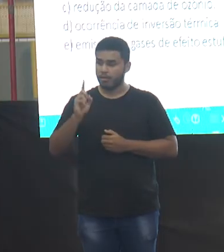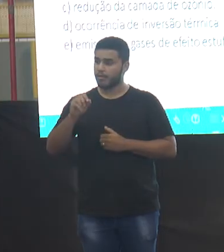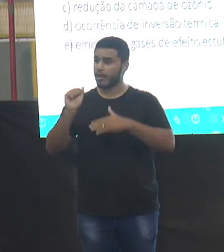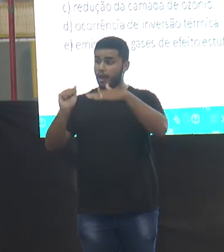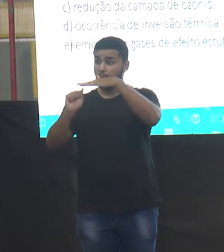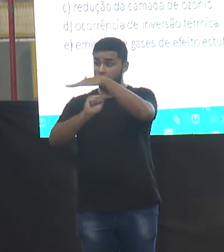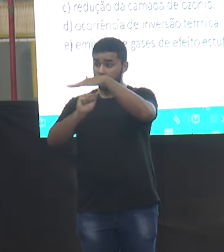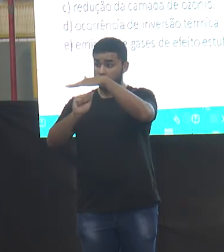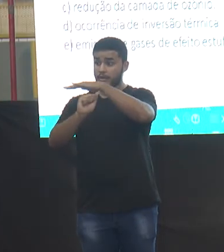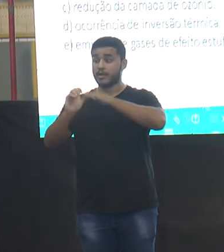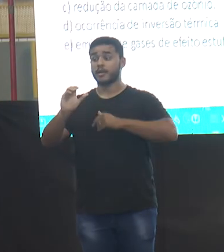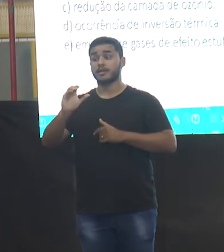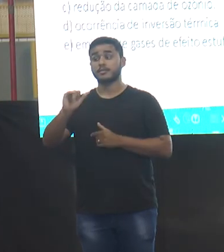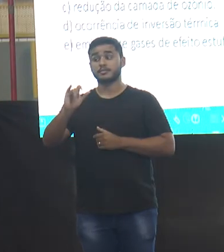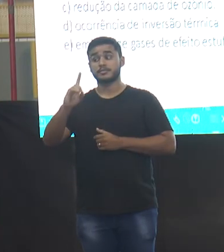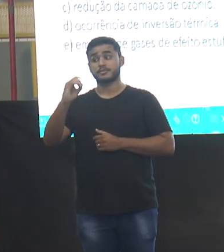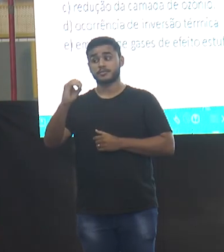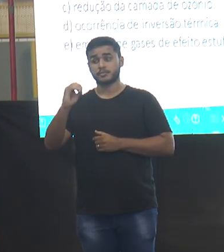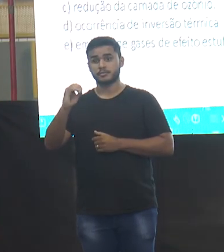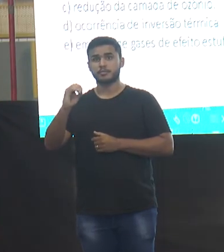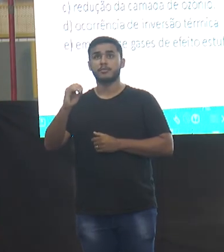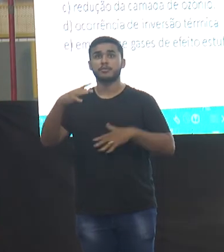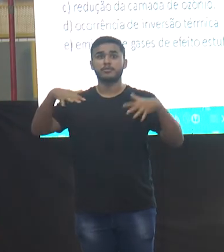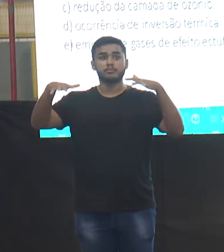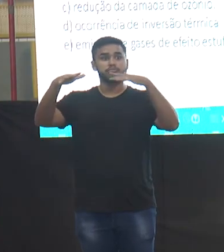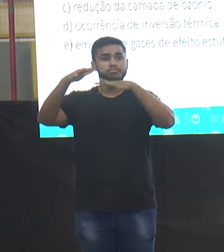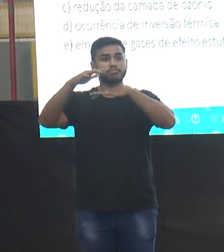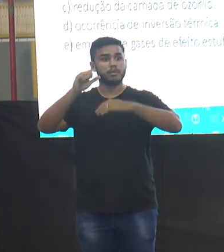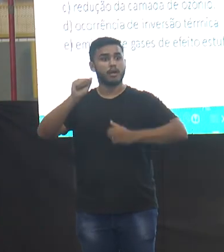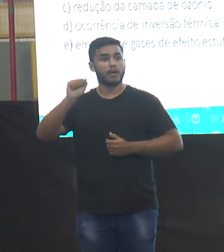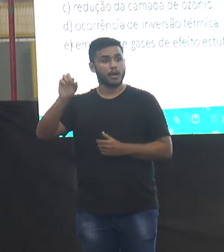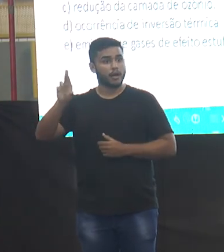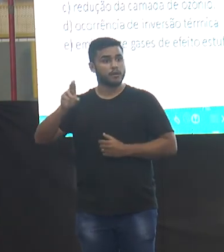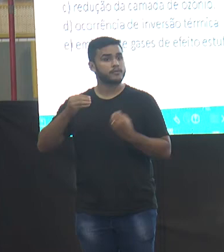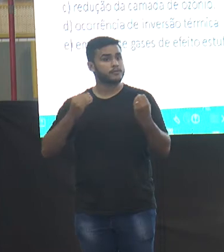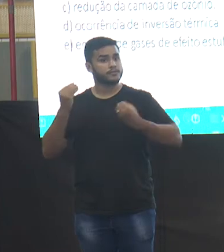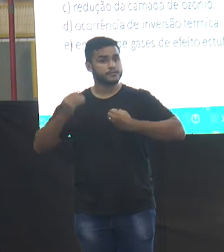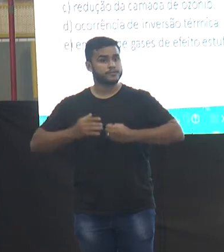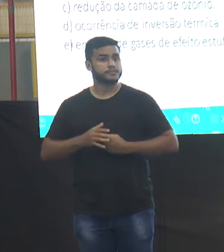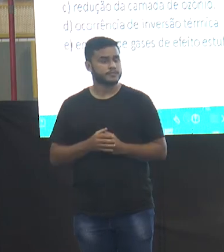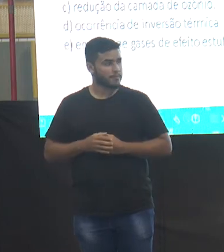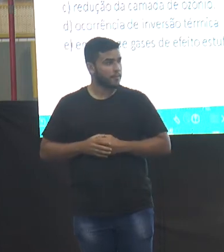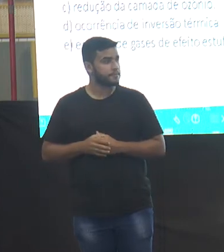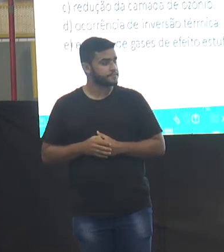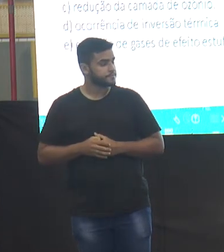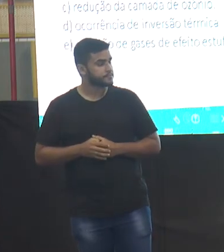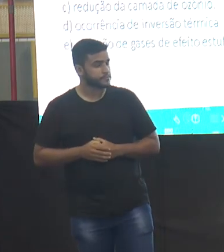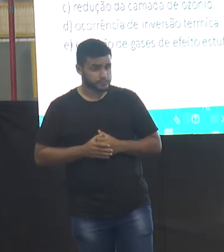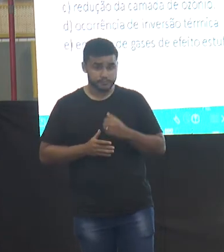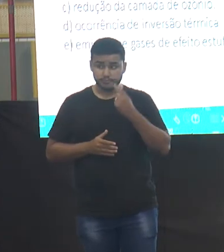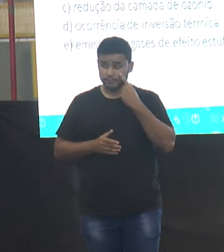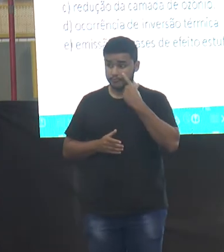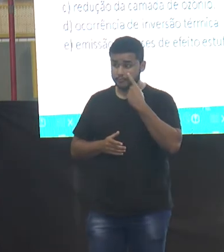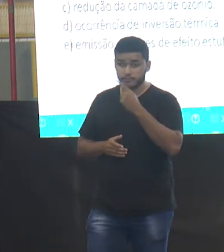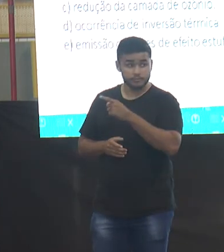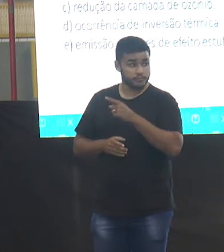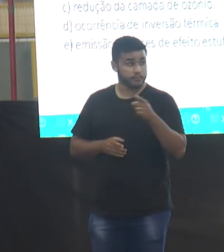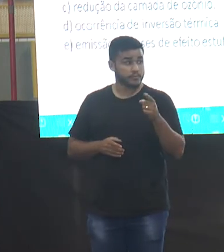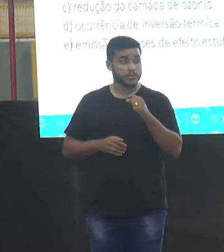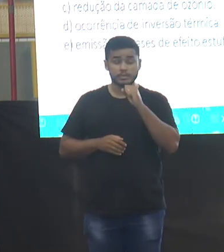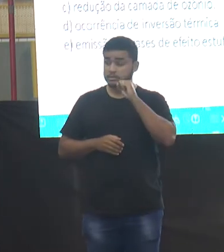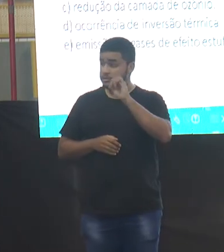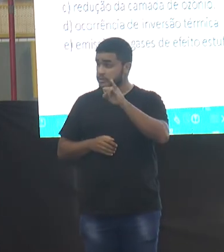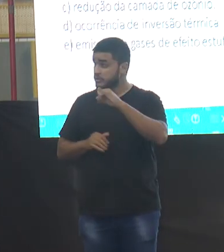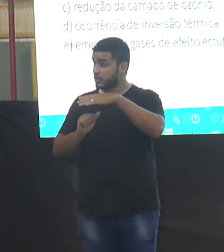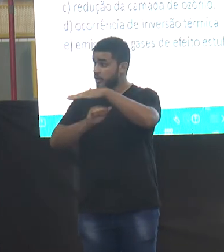ácido, e ele diz que ele se formou no ar, galera, me escutem. Se cair